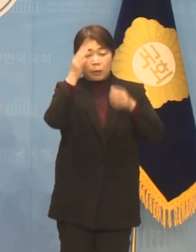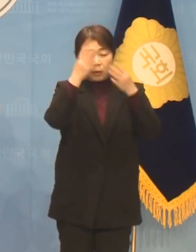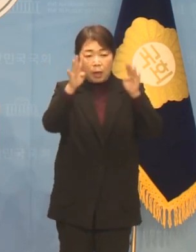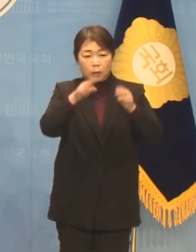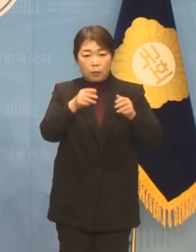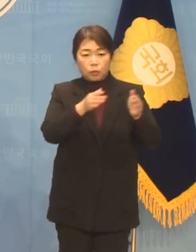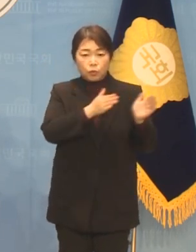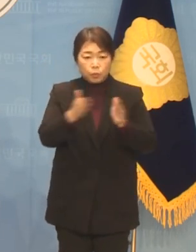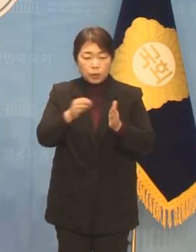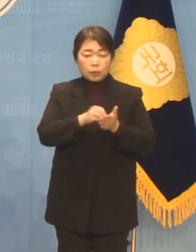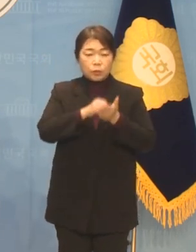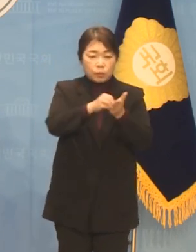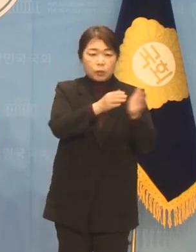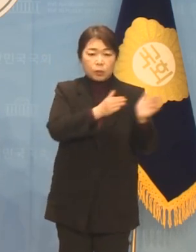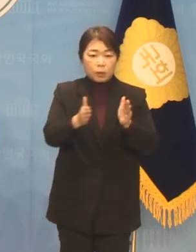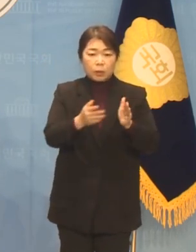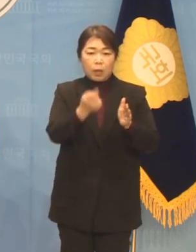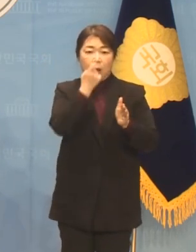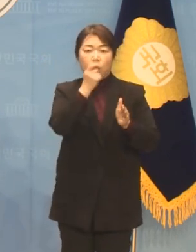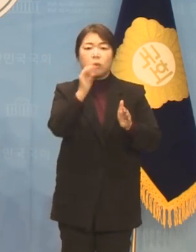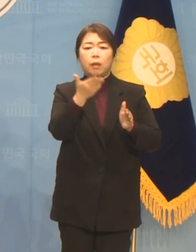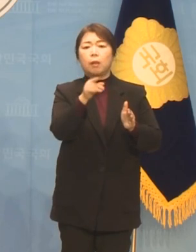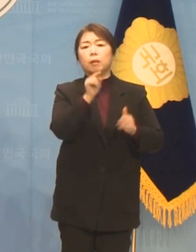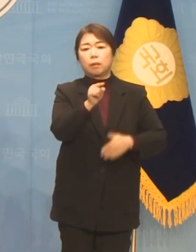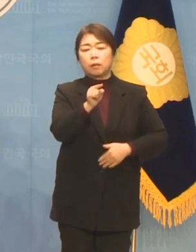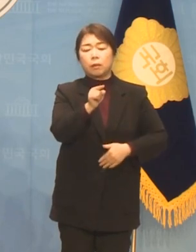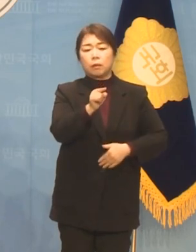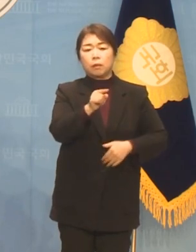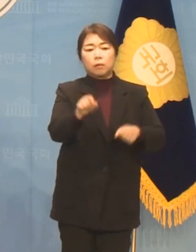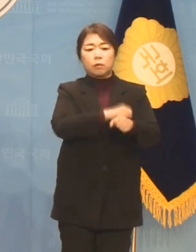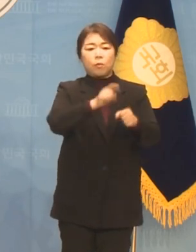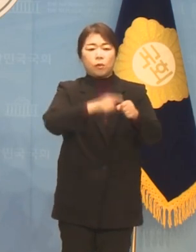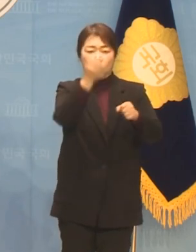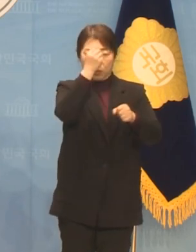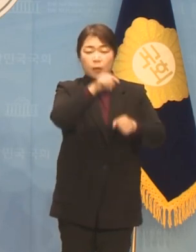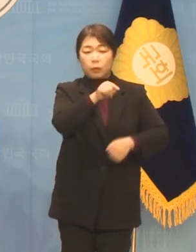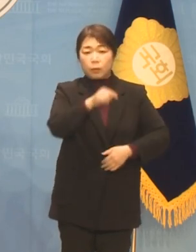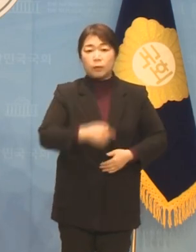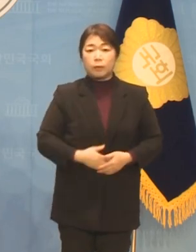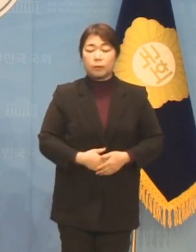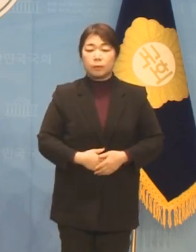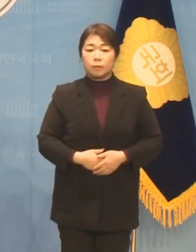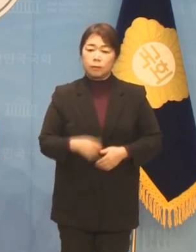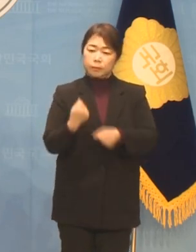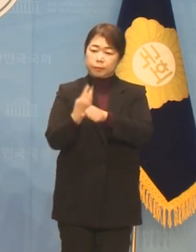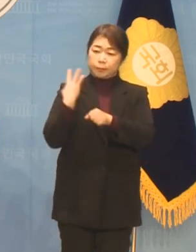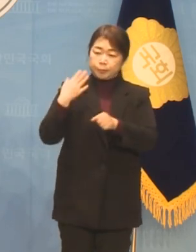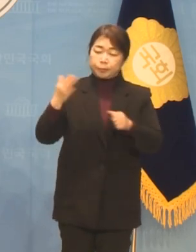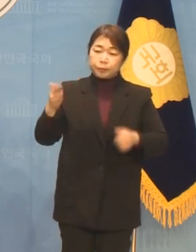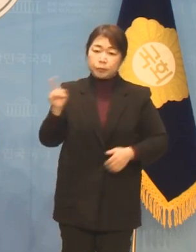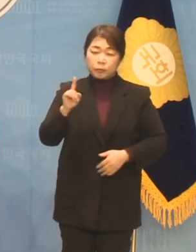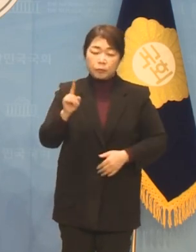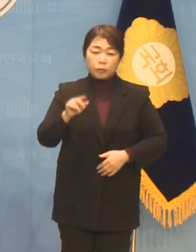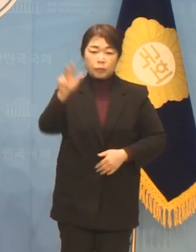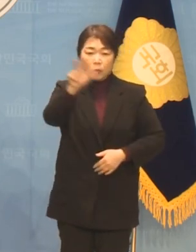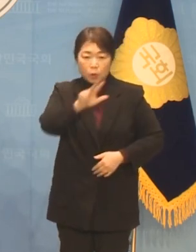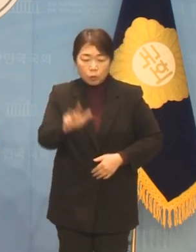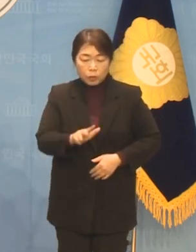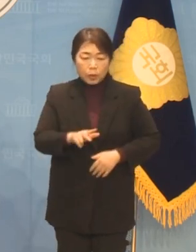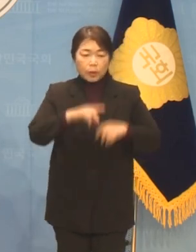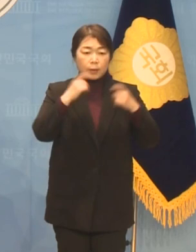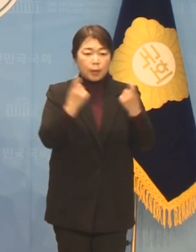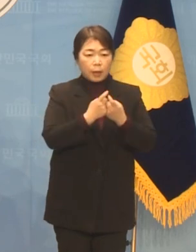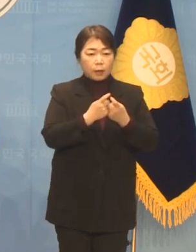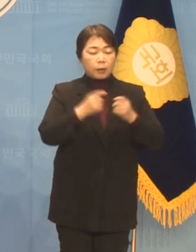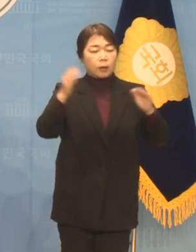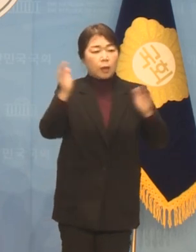준비하는 입시학원이 되어버린 지 오래입니다. 몇 해 전 어느 전국 단위 자사고의